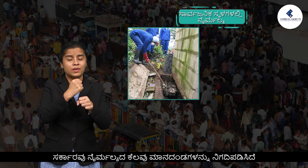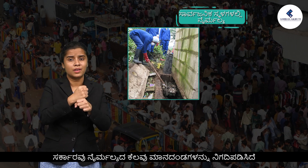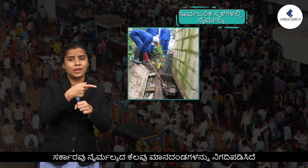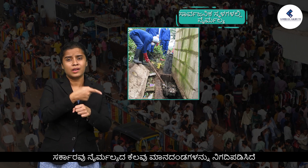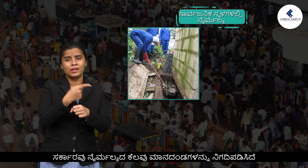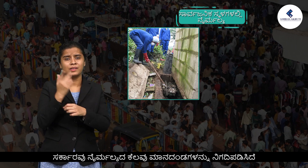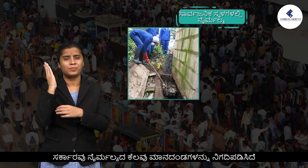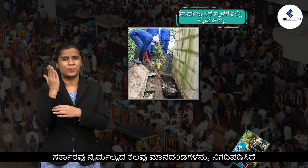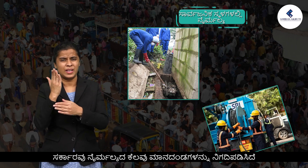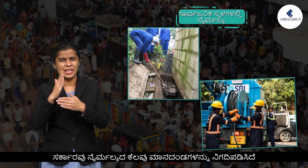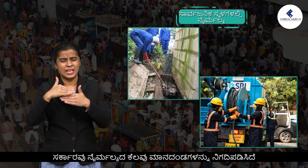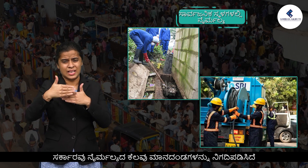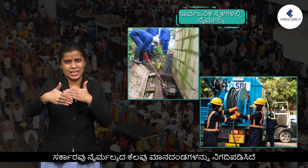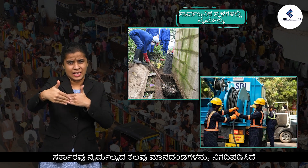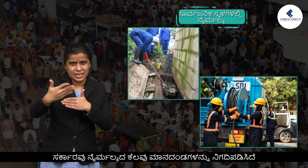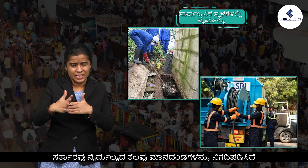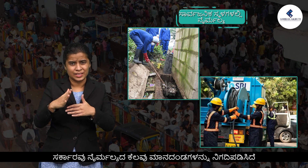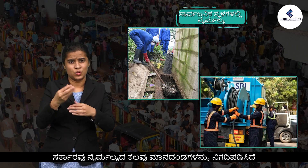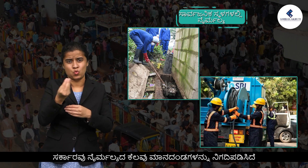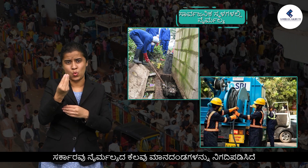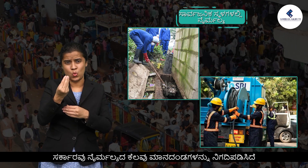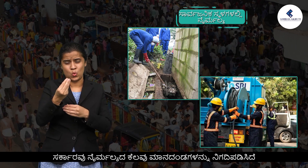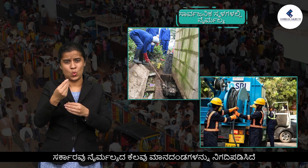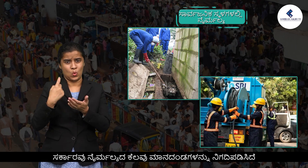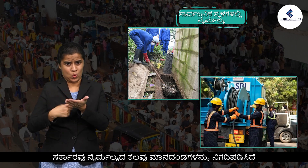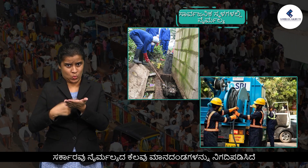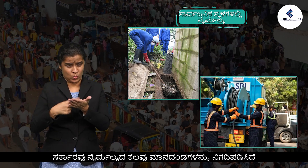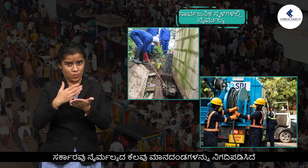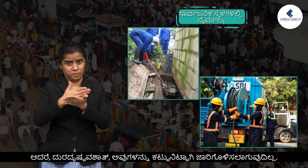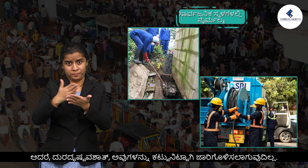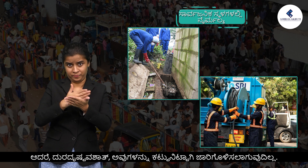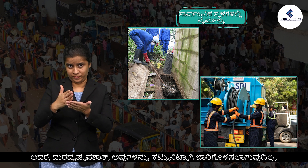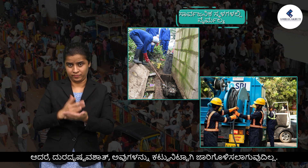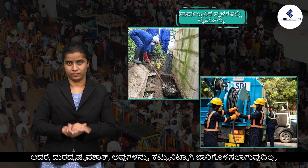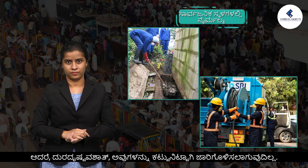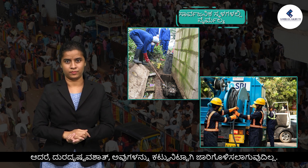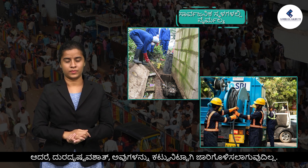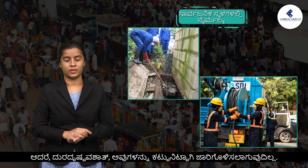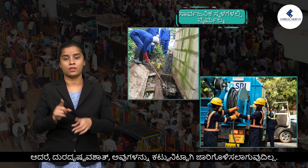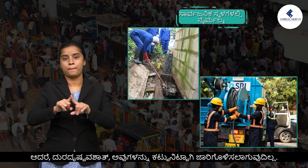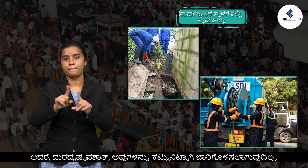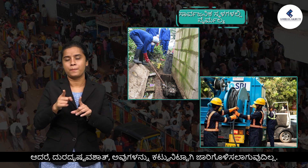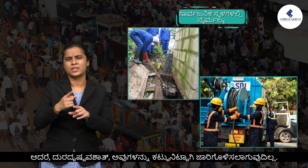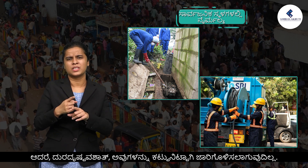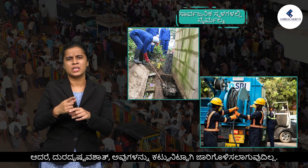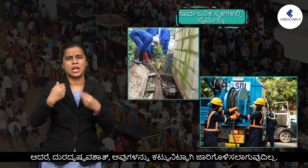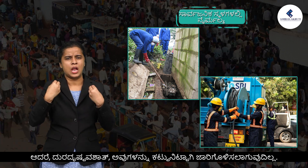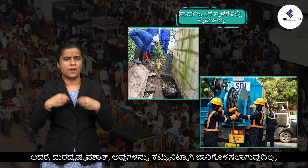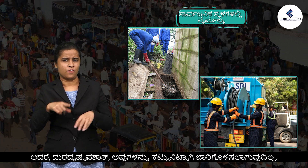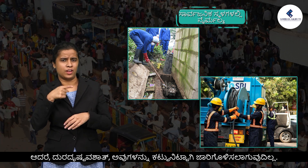ಸರ್ಕಾರವು ನೈರ್ಮಲ್ಯದ ಕೆಲವು ಮಾನದಂಡಗಳನ್ನು ನಿಗದಿಪಡಿಸಿದರೆ, ಆದರೆ